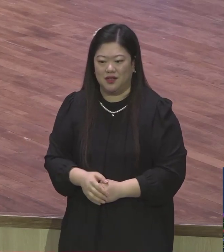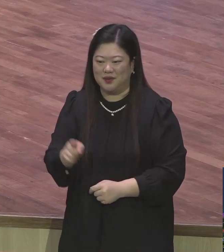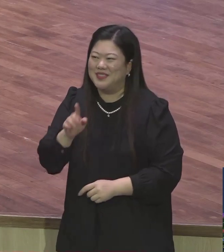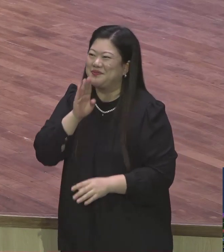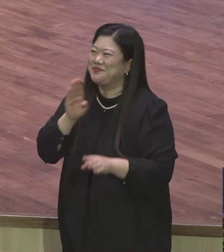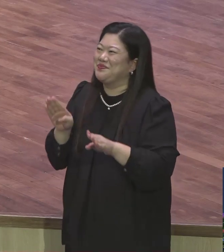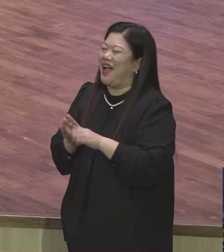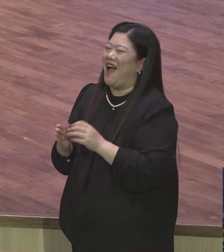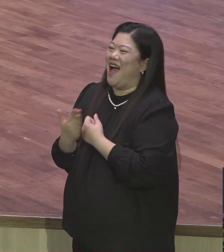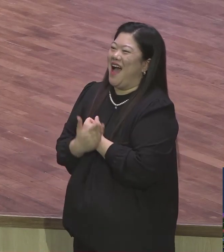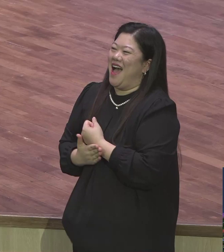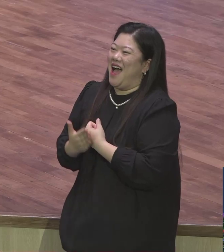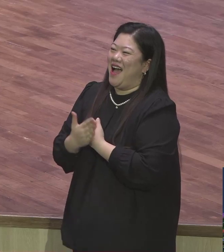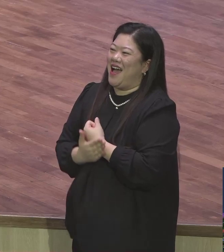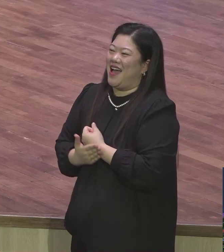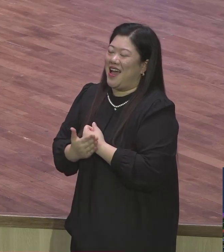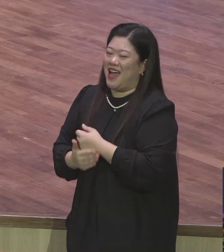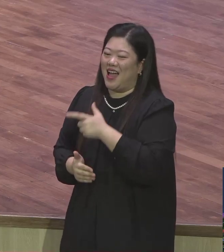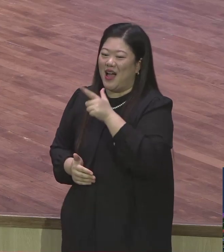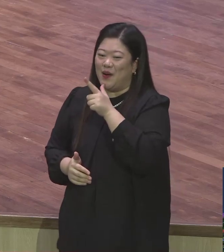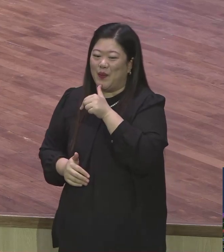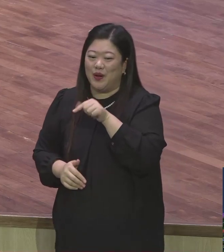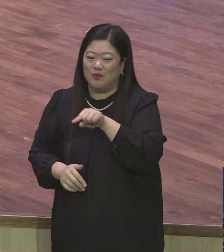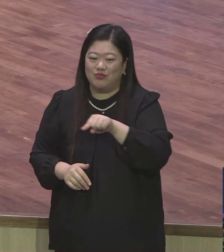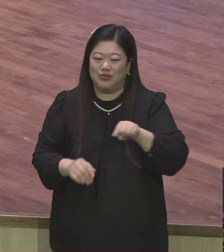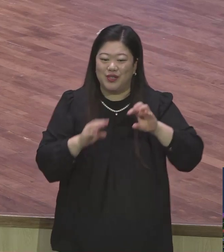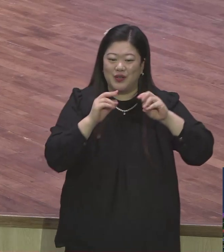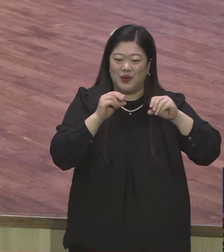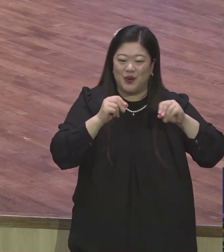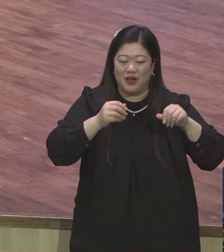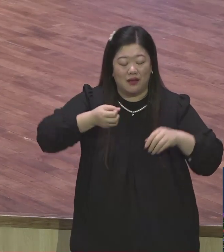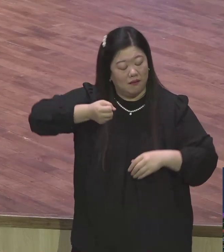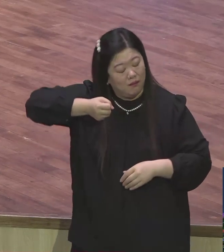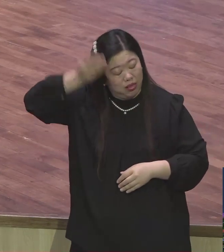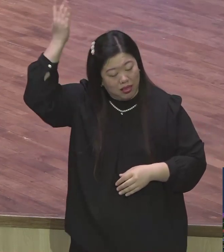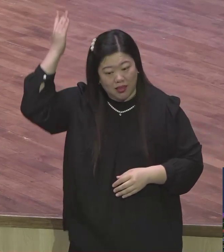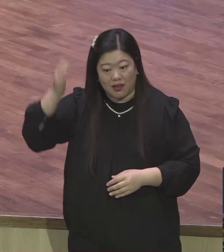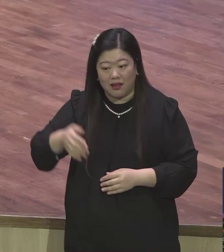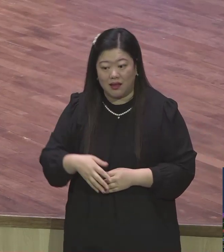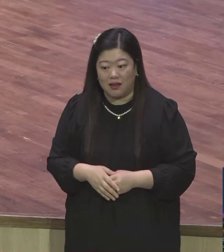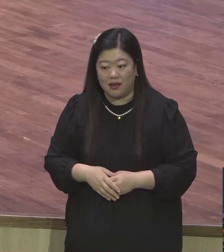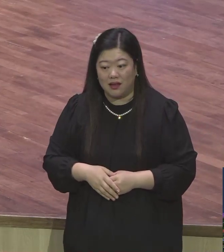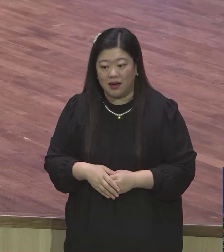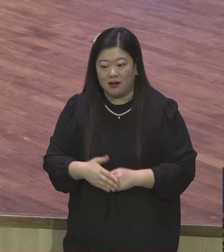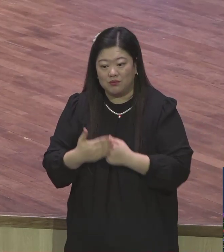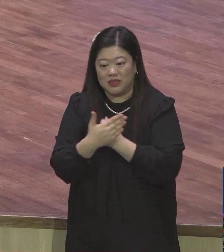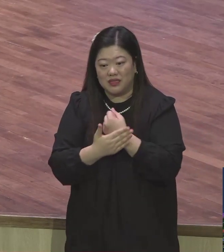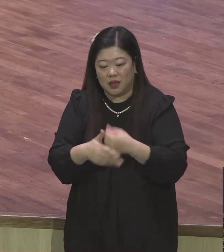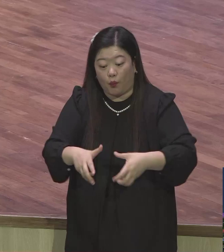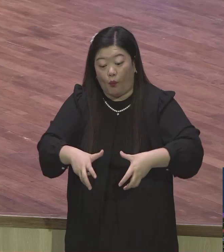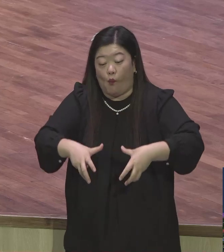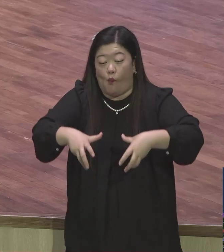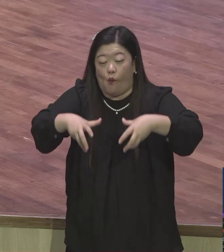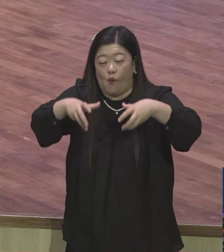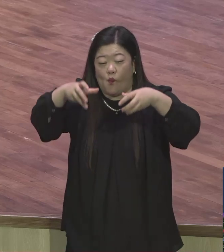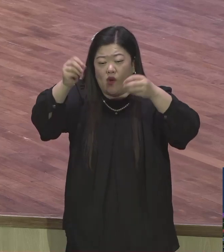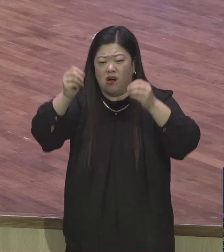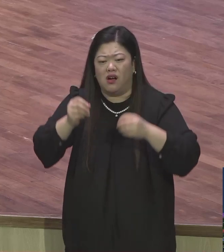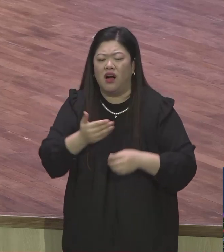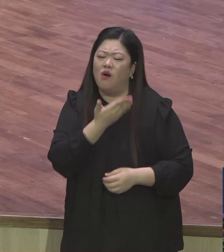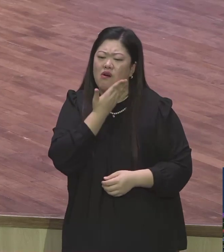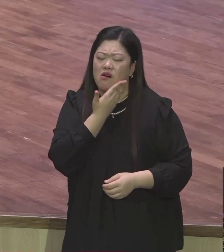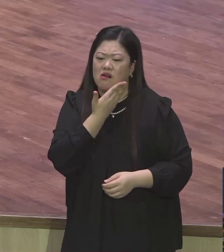받고 결국은 바삭바삭 말라서 다 무너지는 겁니다. 영계전 성도 여러분, 로마 심장 인물들을